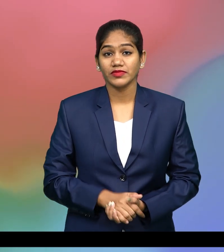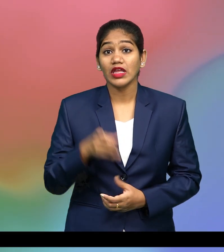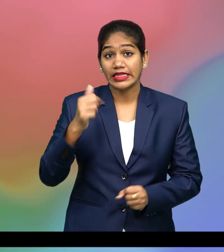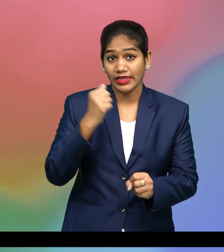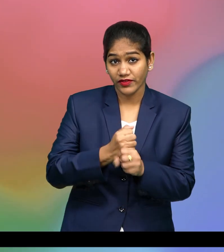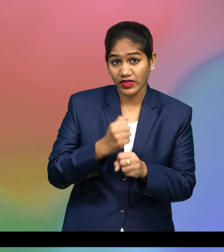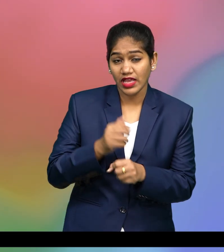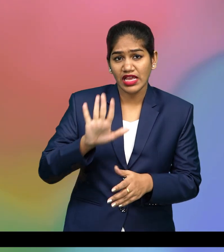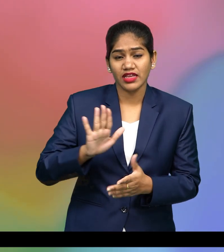జనాభాలో